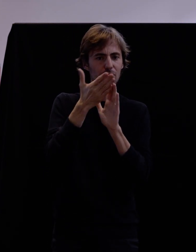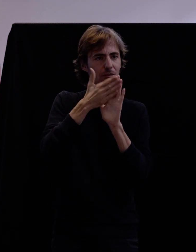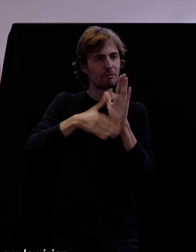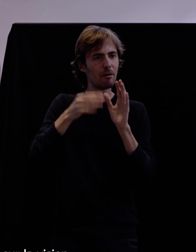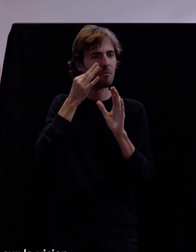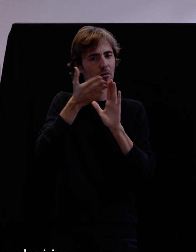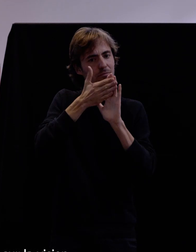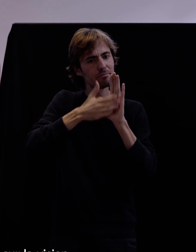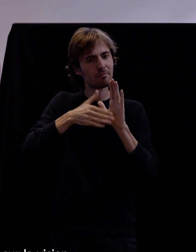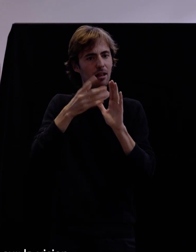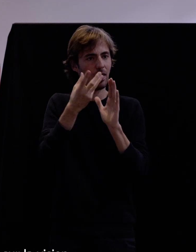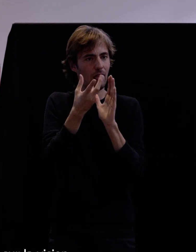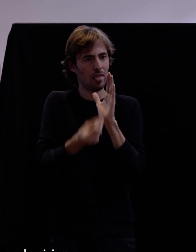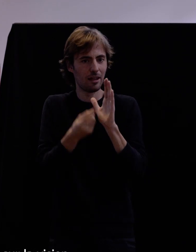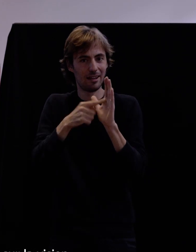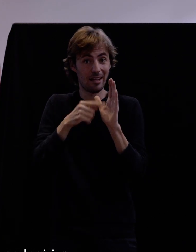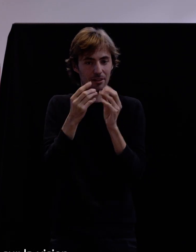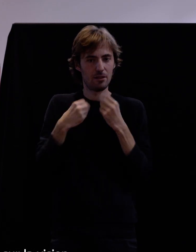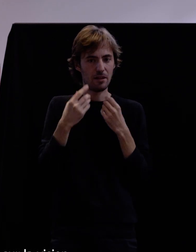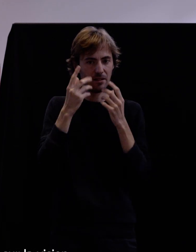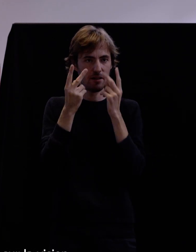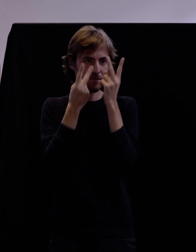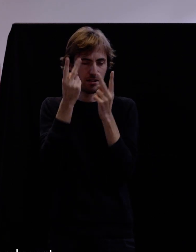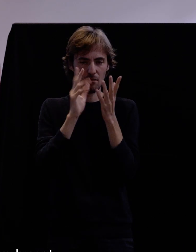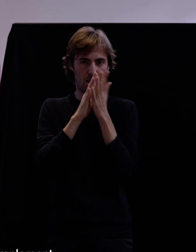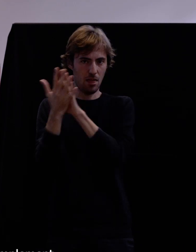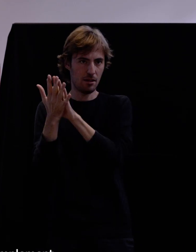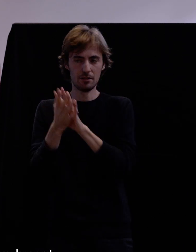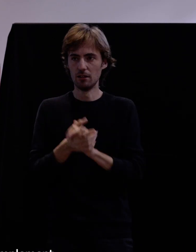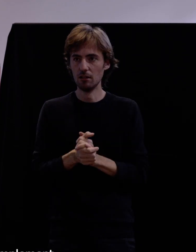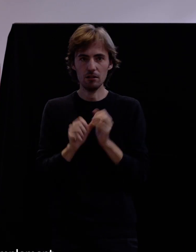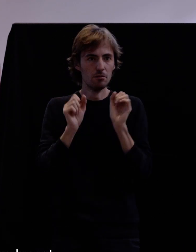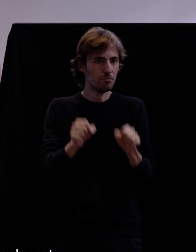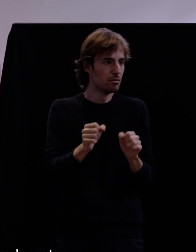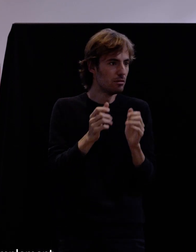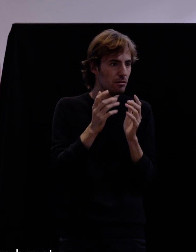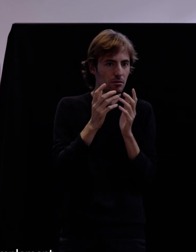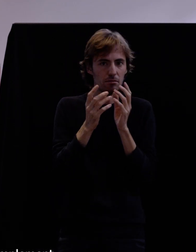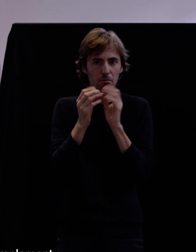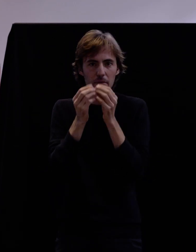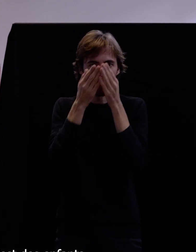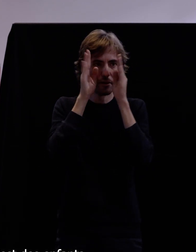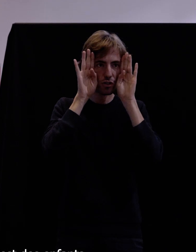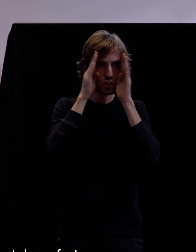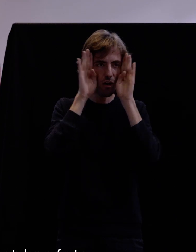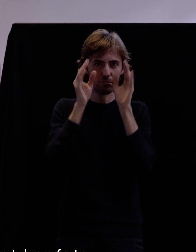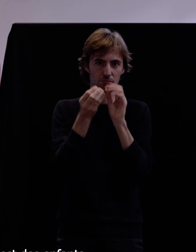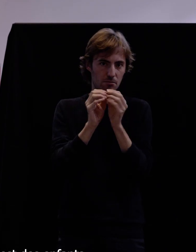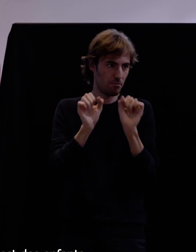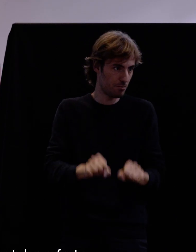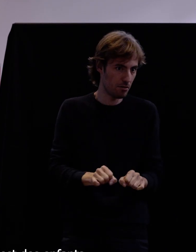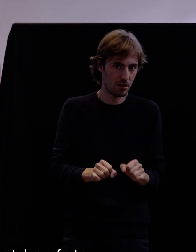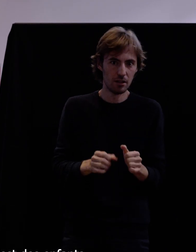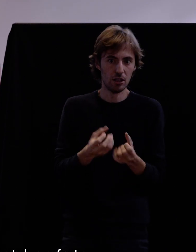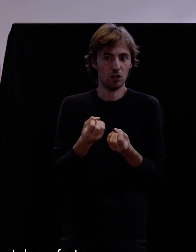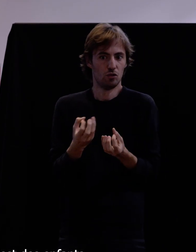rétinien, les conséquences sur la vision sont extrêmement différentes. Ça peut être simplement un problème de champ visuel. Souvent d'ailleurs, c'est